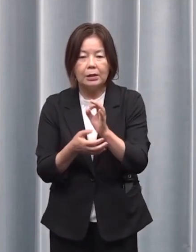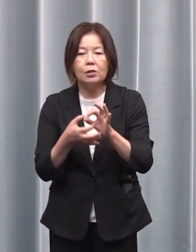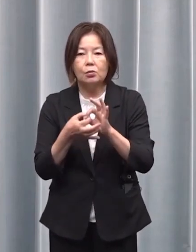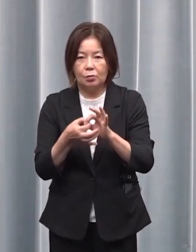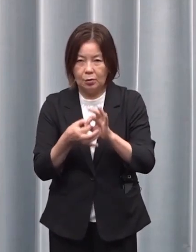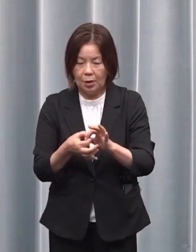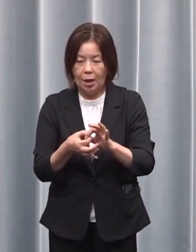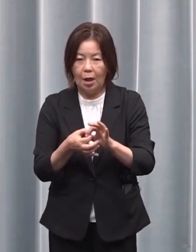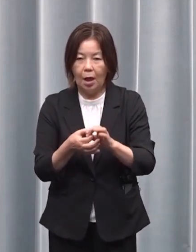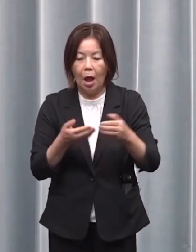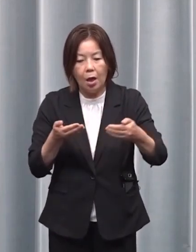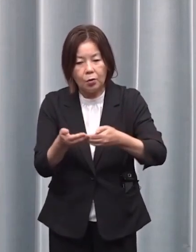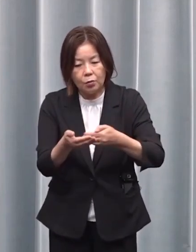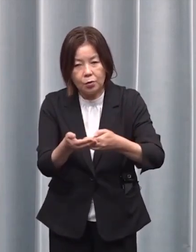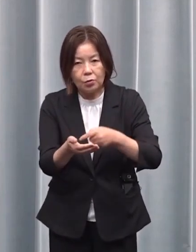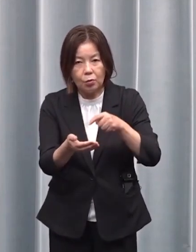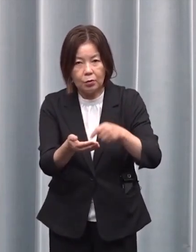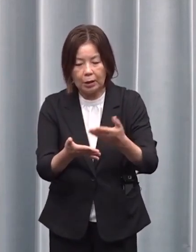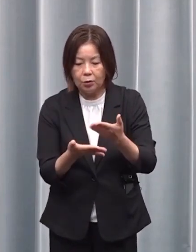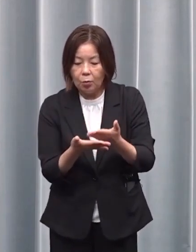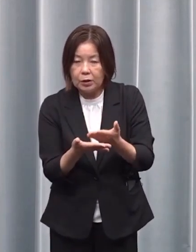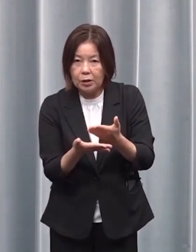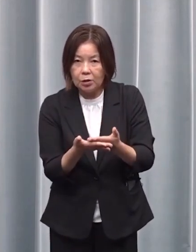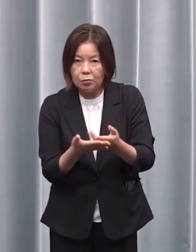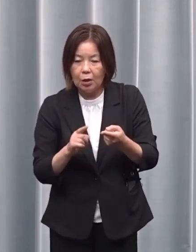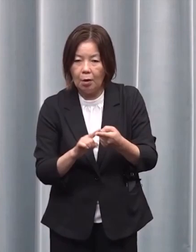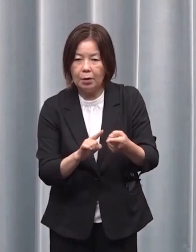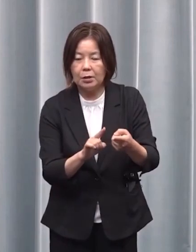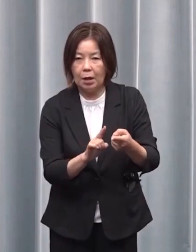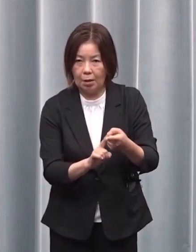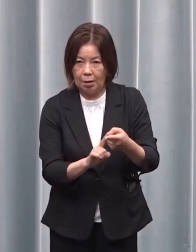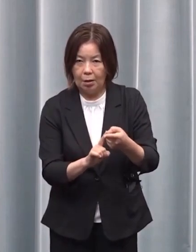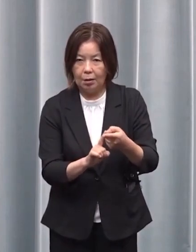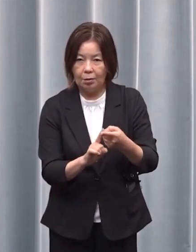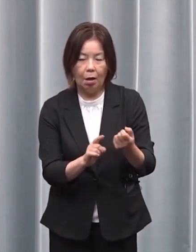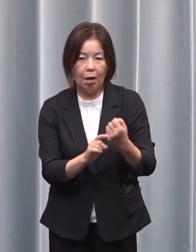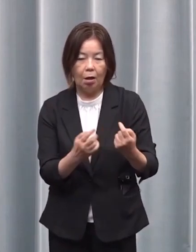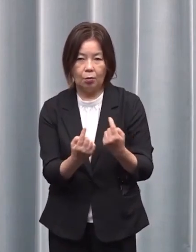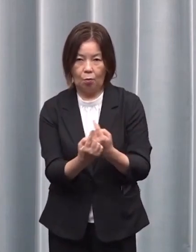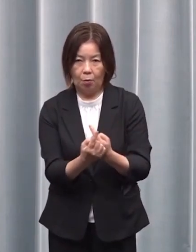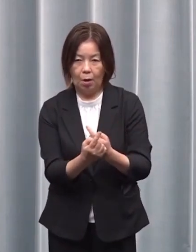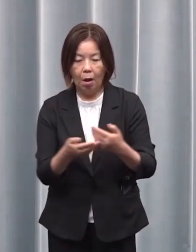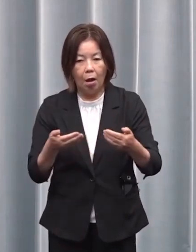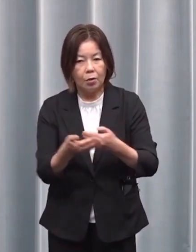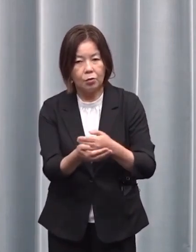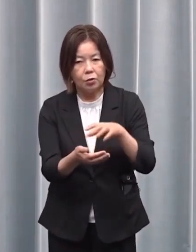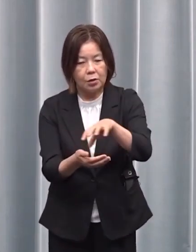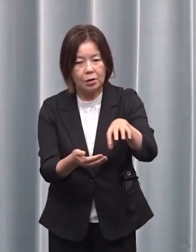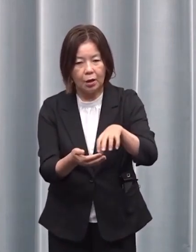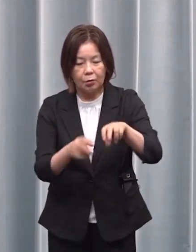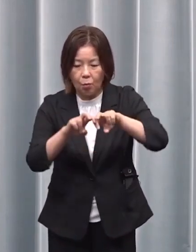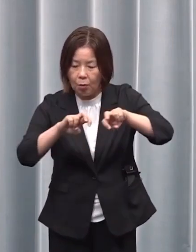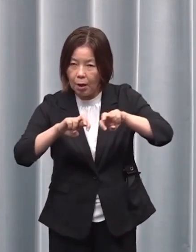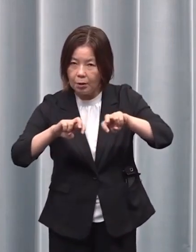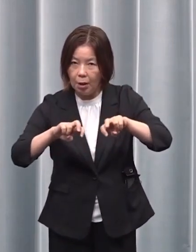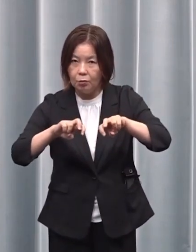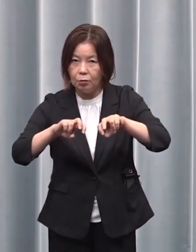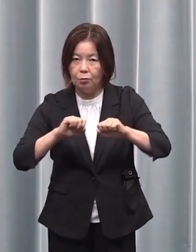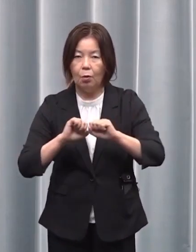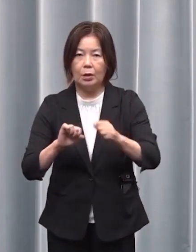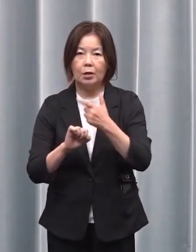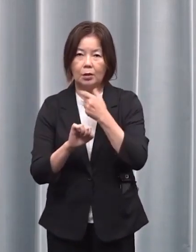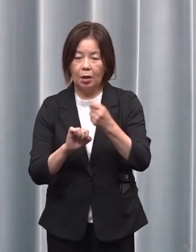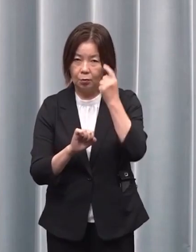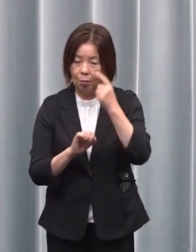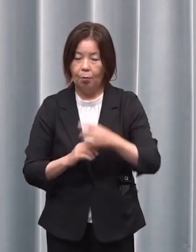新たな輸出先のニーズに応じた加工体制の強化、新たな輸出先の開拓等の対策を講じる考